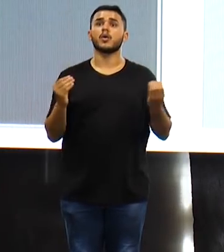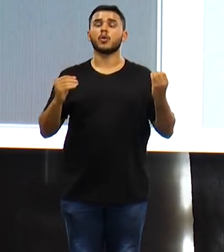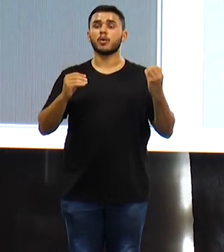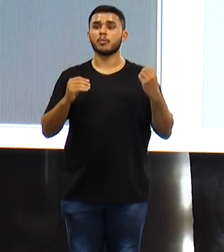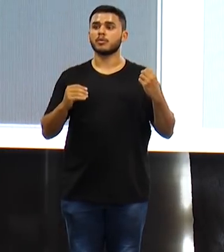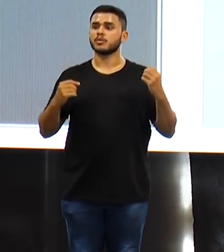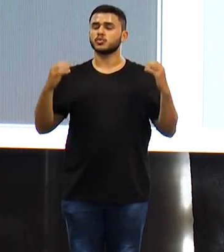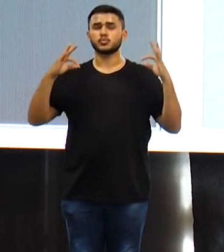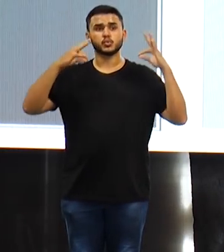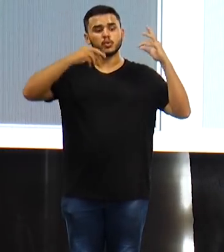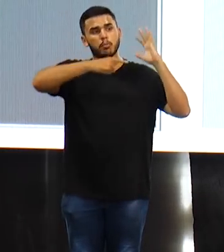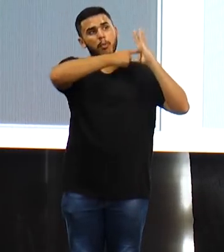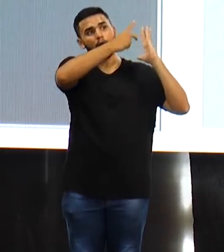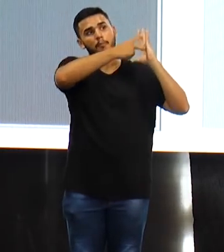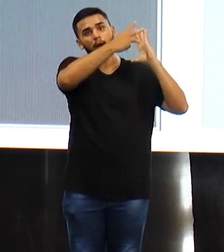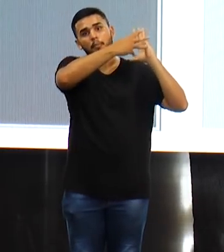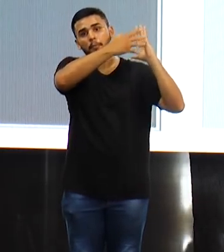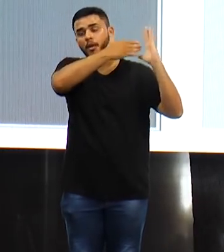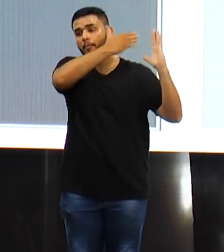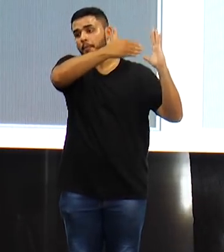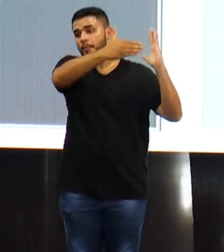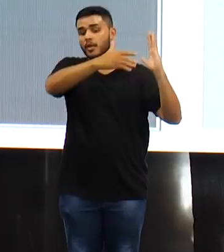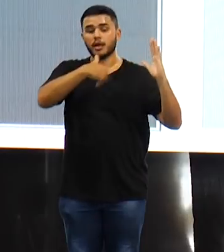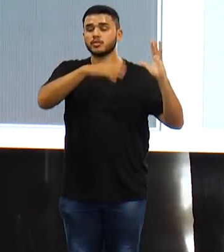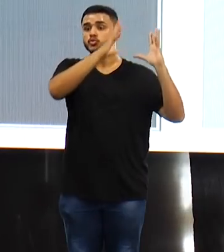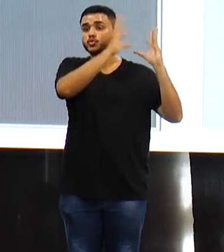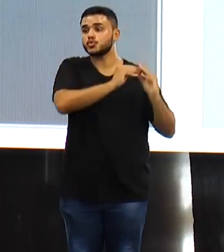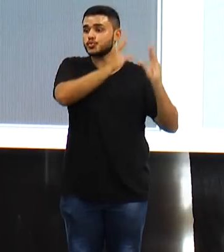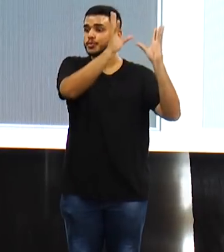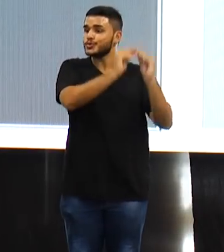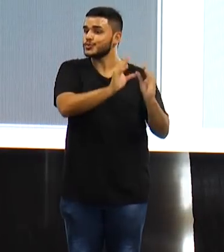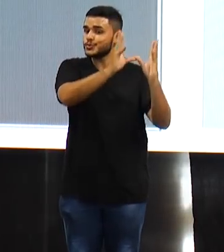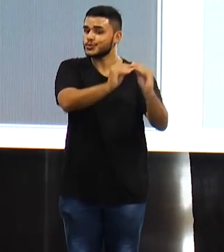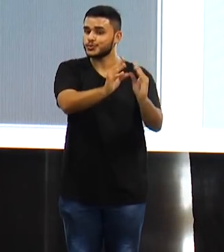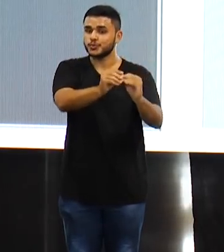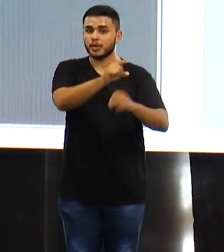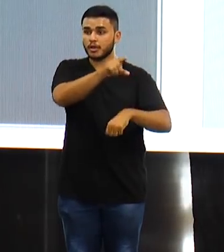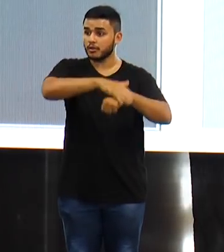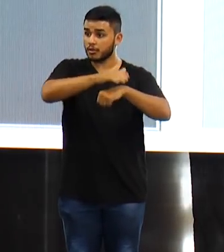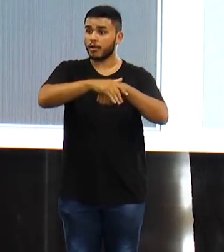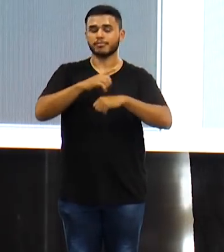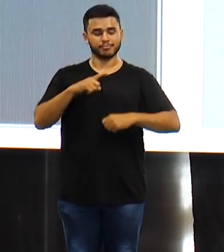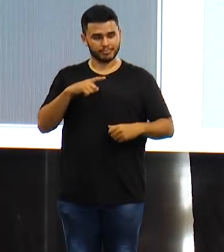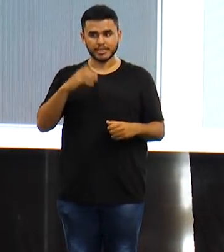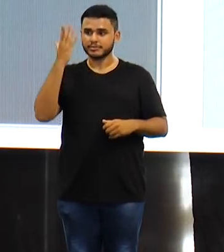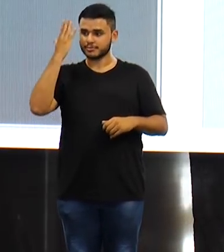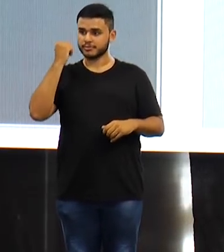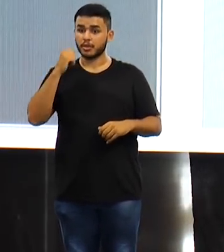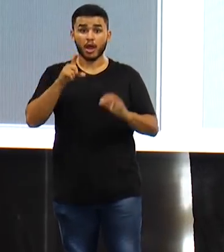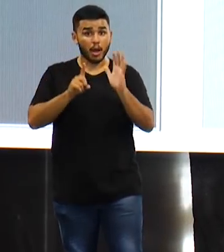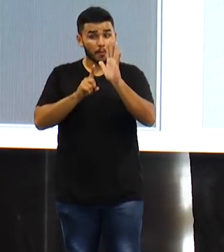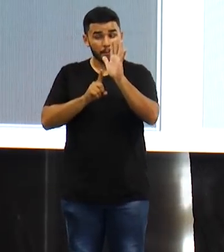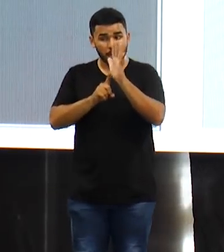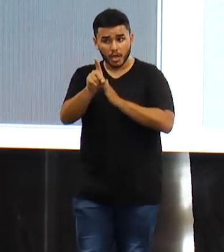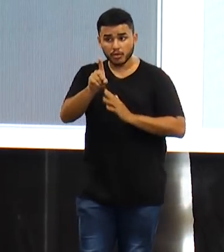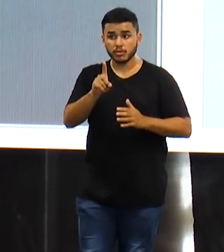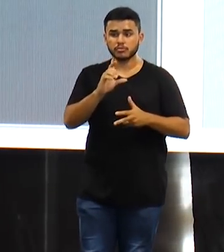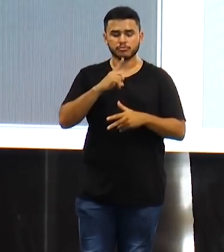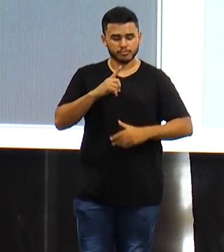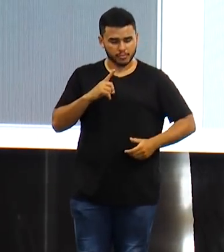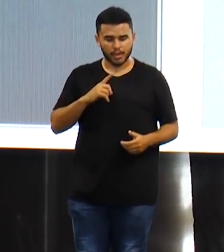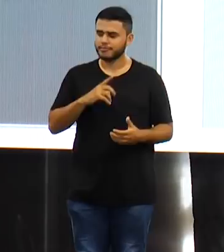constituição. Pessoal, obrigatoriamente aí você tem uma questão já de provas. Eu já estou lhe dizendo uma questão do Enem para